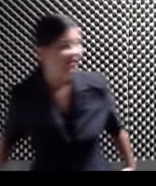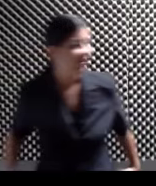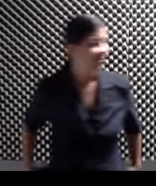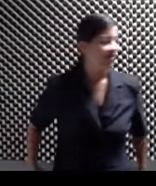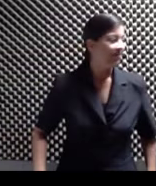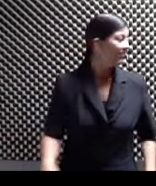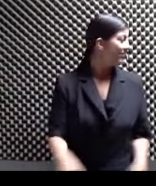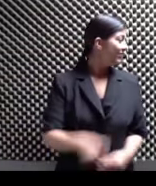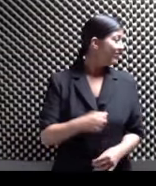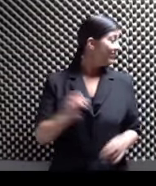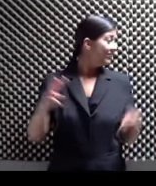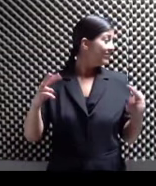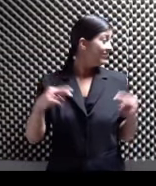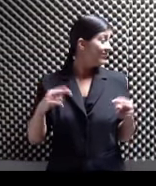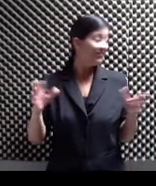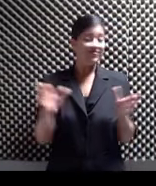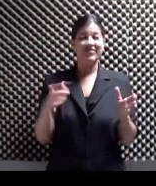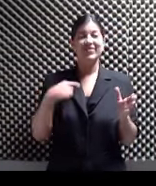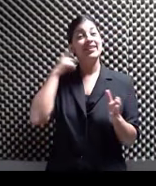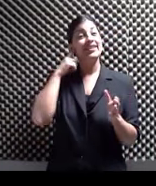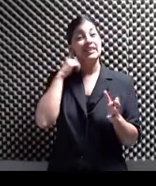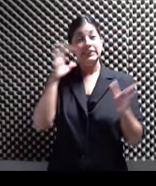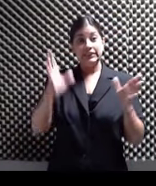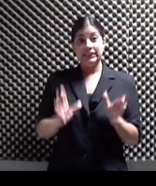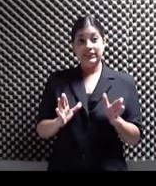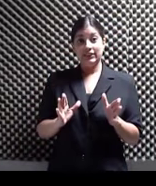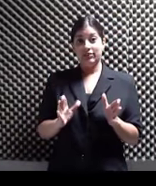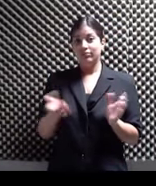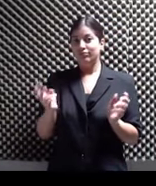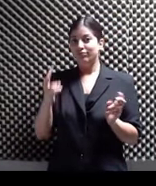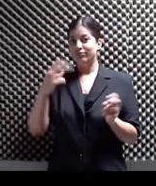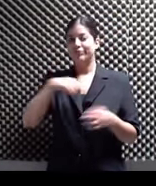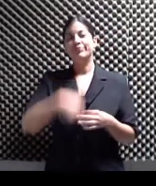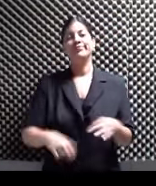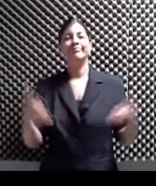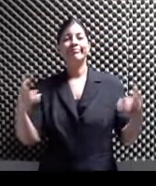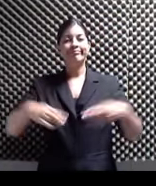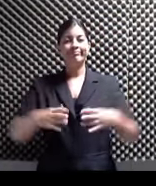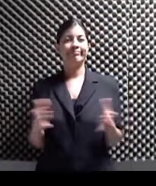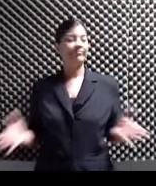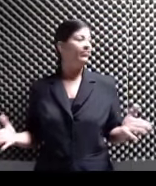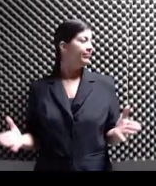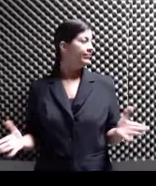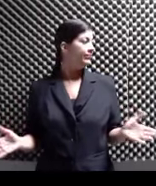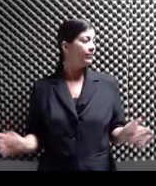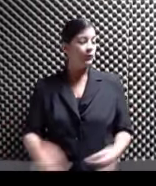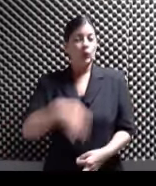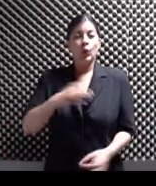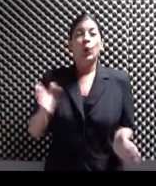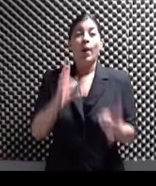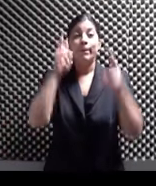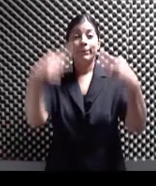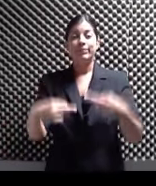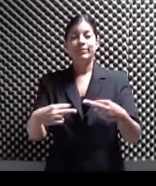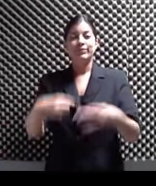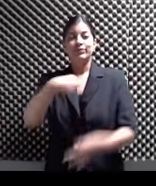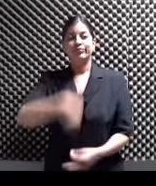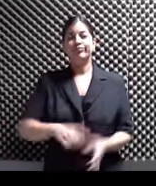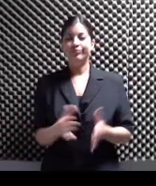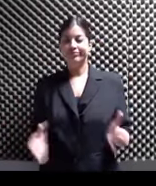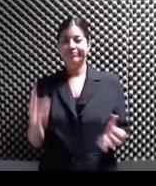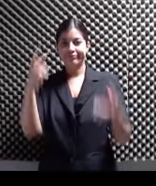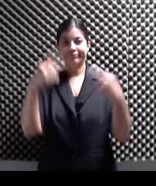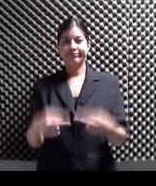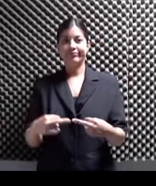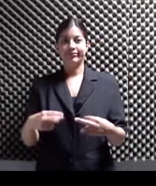Nena, ¿tú crees que esto me queda chiquito? Mira, a ver, mírame con el puesto. Ahora mírame sin el puesto. Ahora